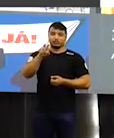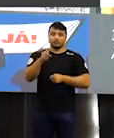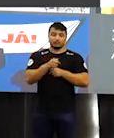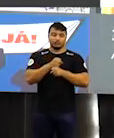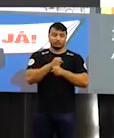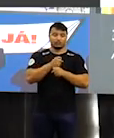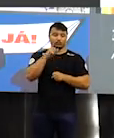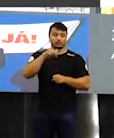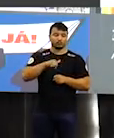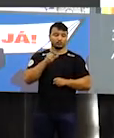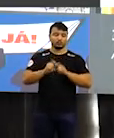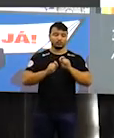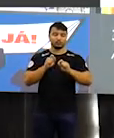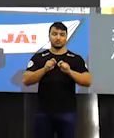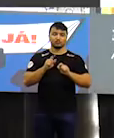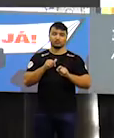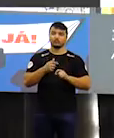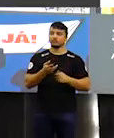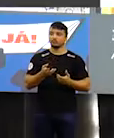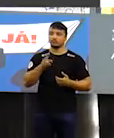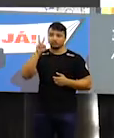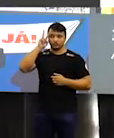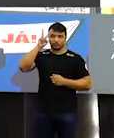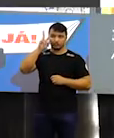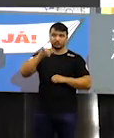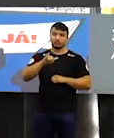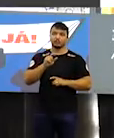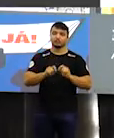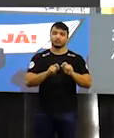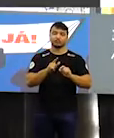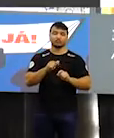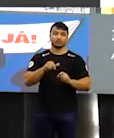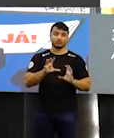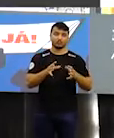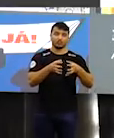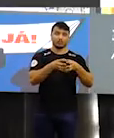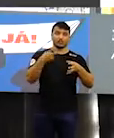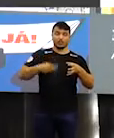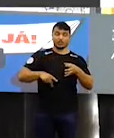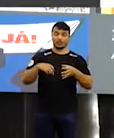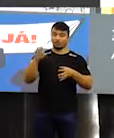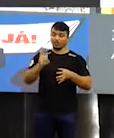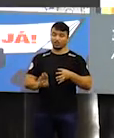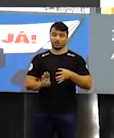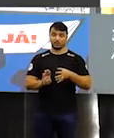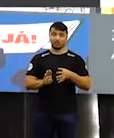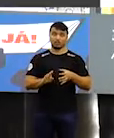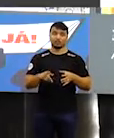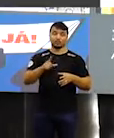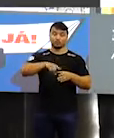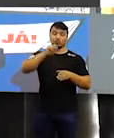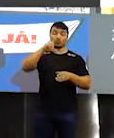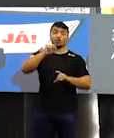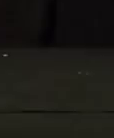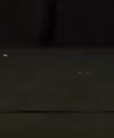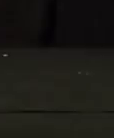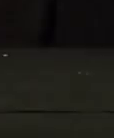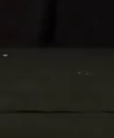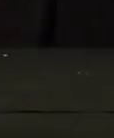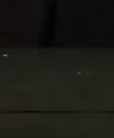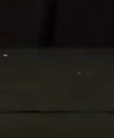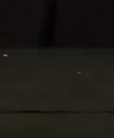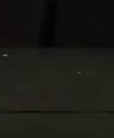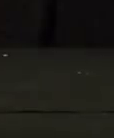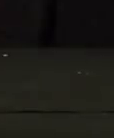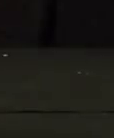35 anos, pessoal mais velho vai lembrar que o Colégio Eleitoral Brasileiro escolherá para a sucessão